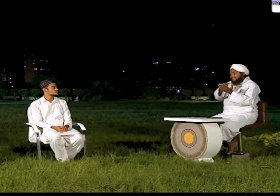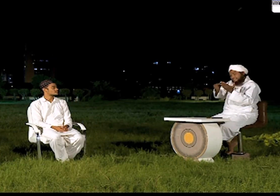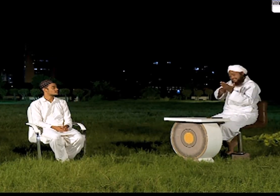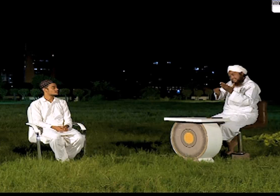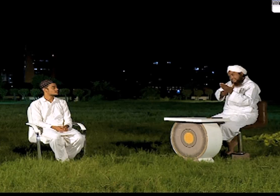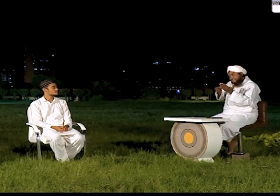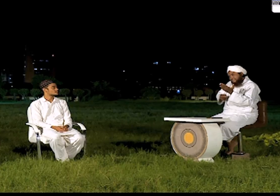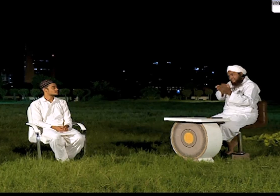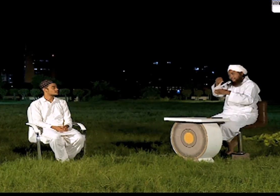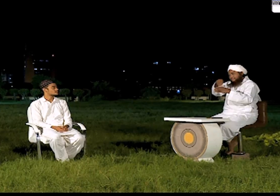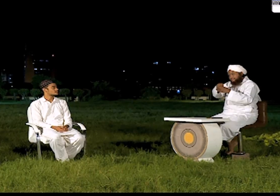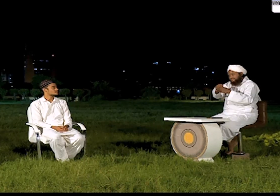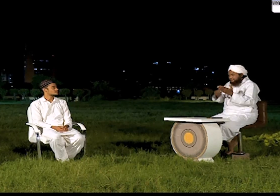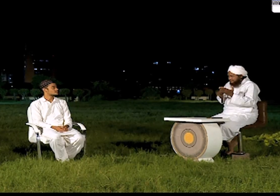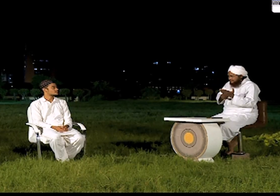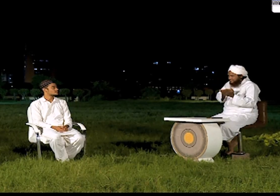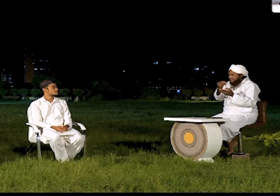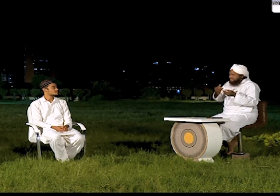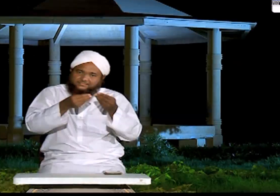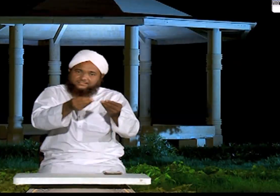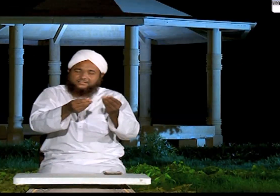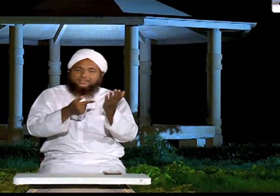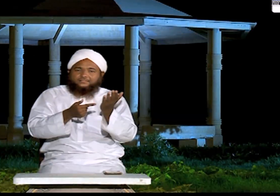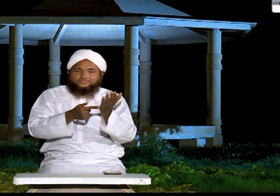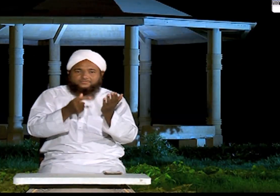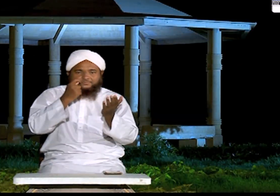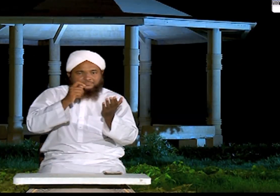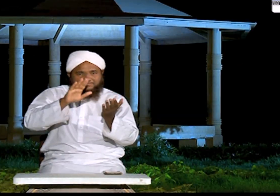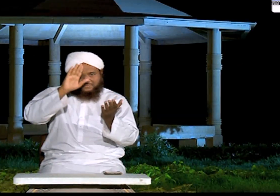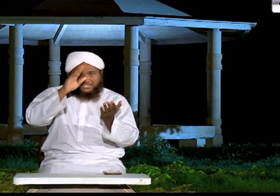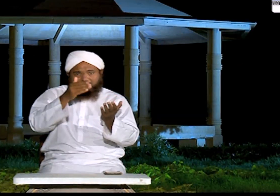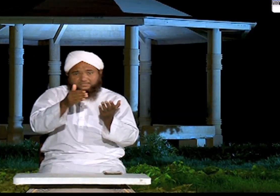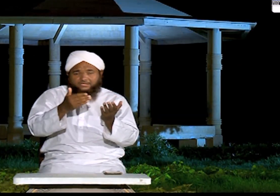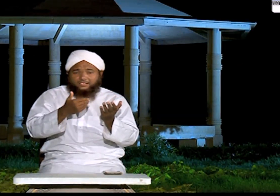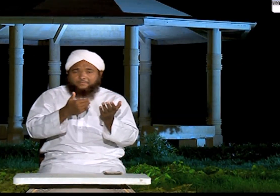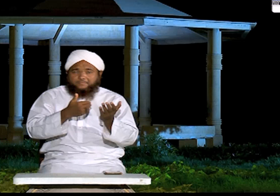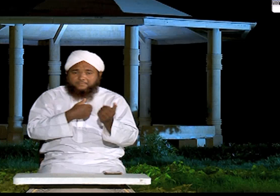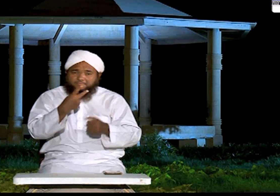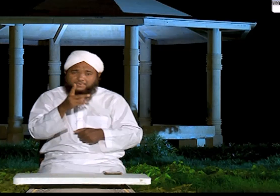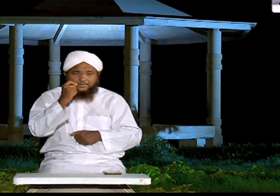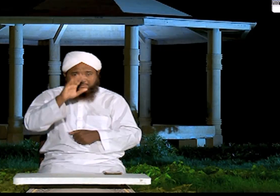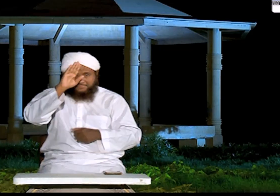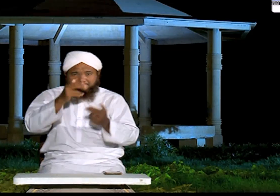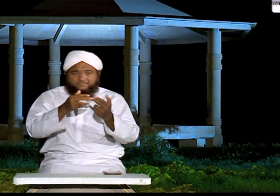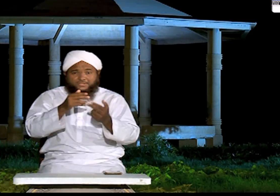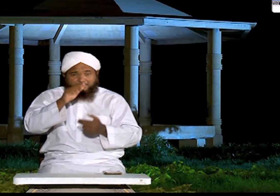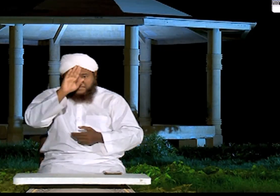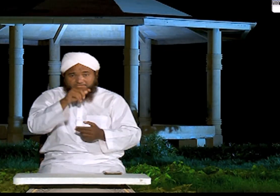اس کا انوان اور مضمون کچھ یوں تھا تو بعل اول ہمیر بن وردعا کی طرف سے دو